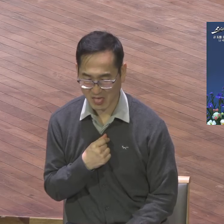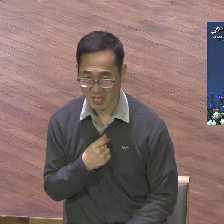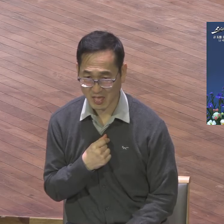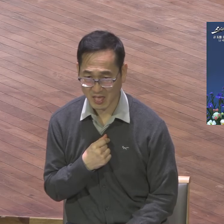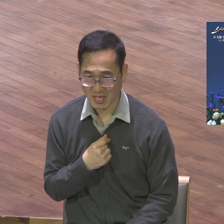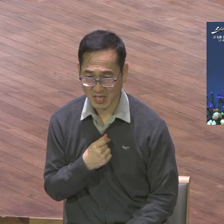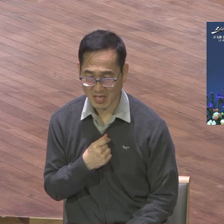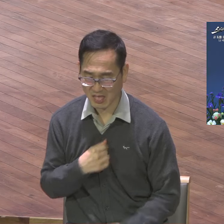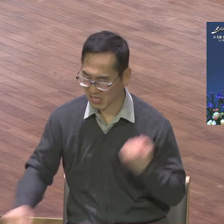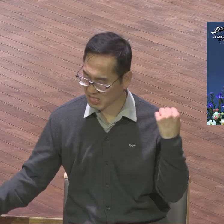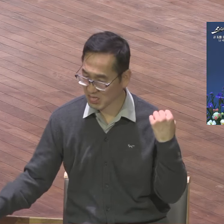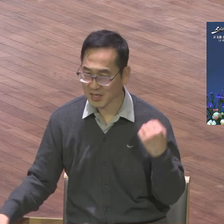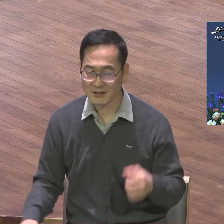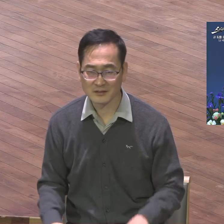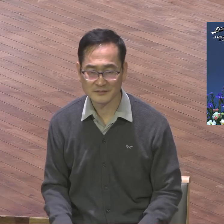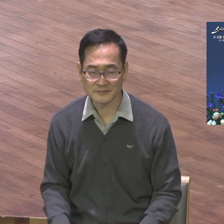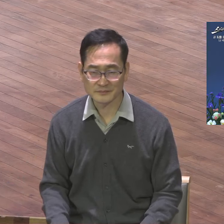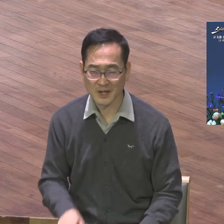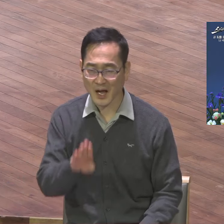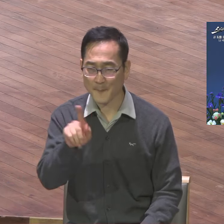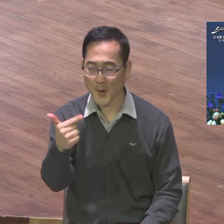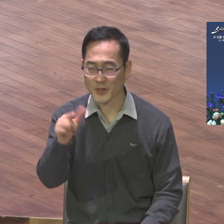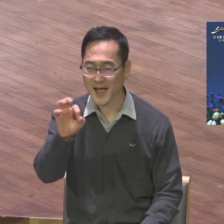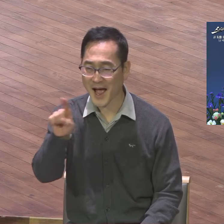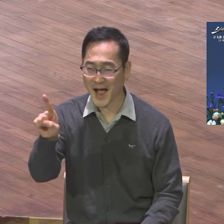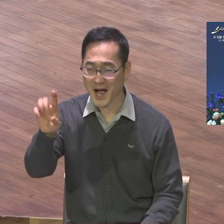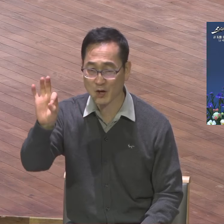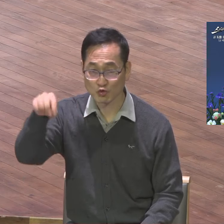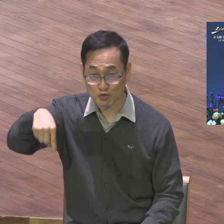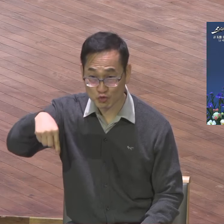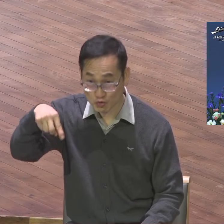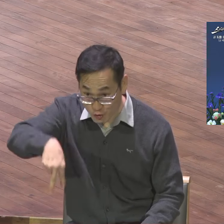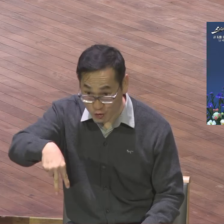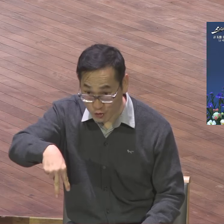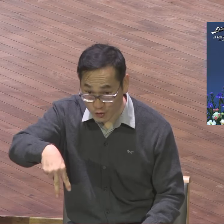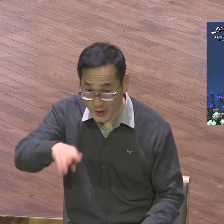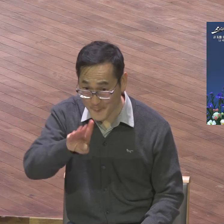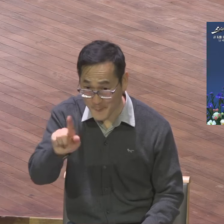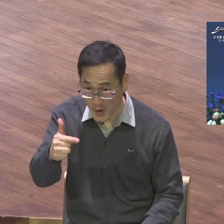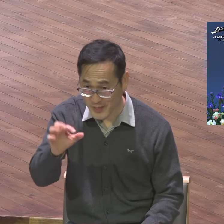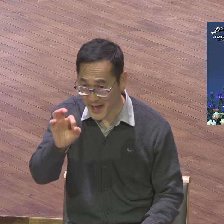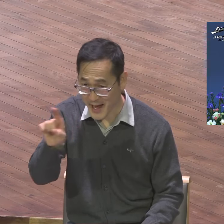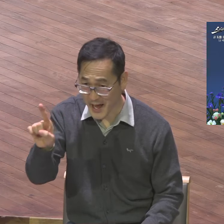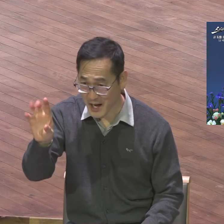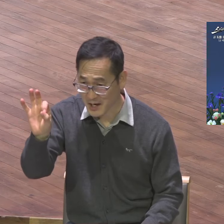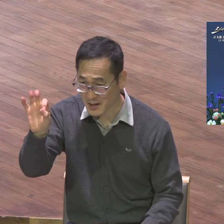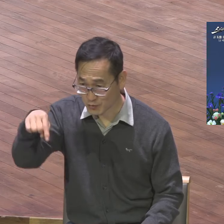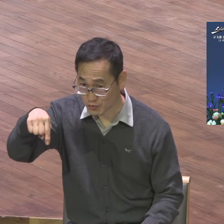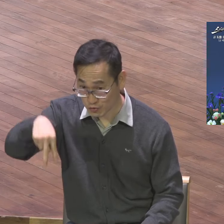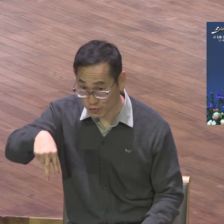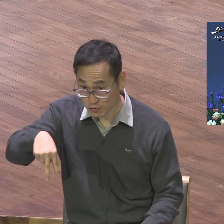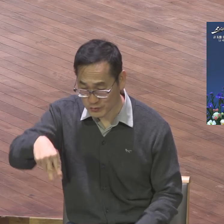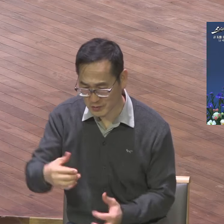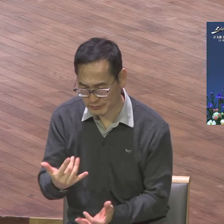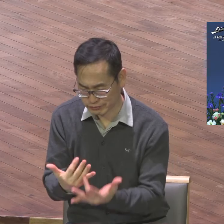번아웃이란 말이 무슨 말이냐? 다 타버렸다. 다 타버렸다. 완전 소진되었다.